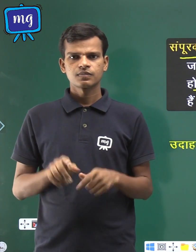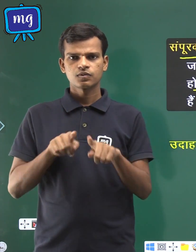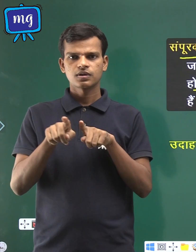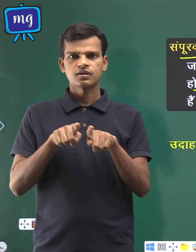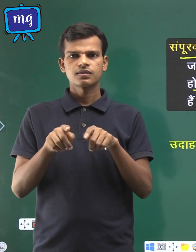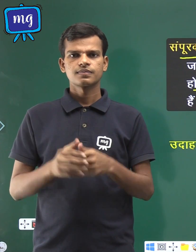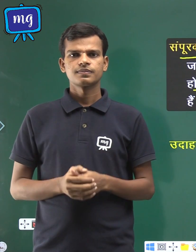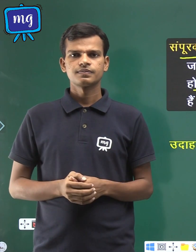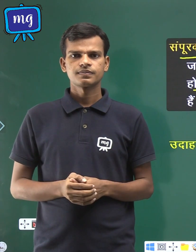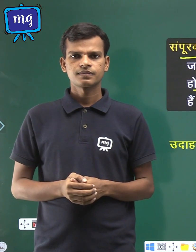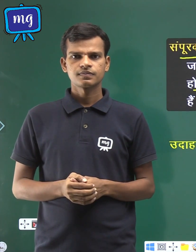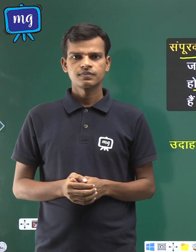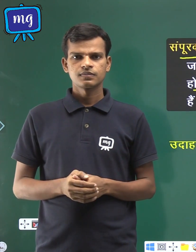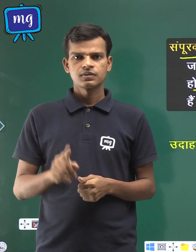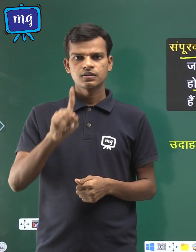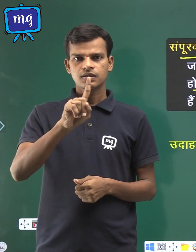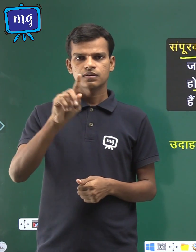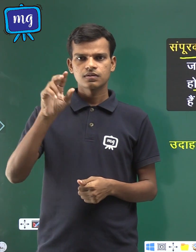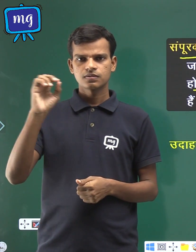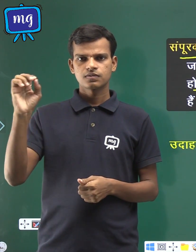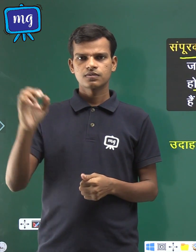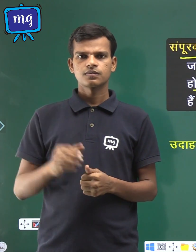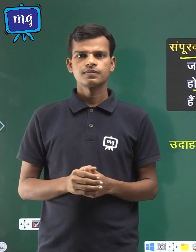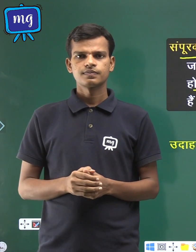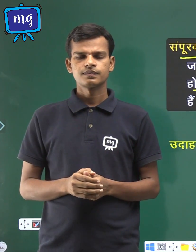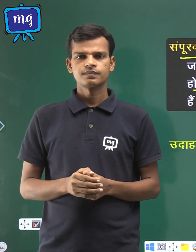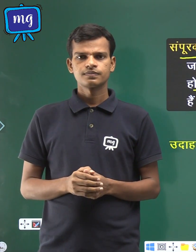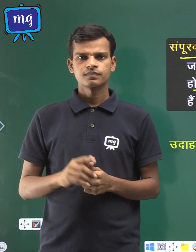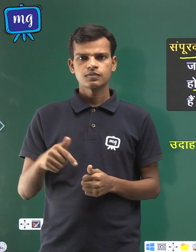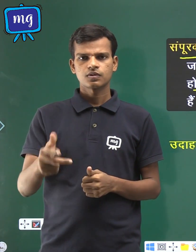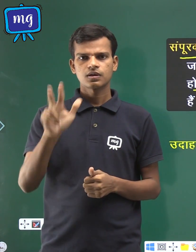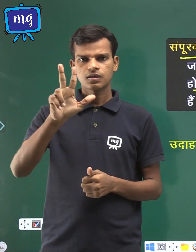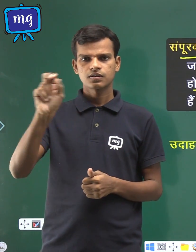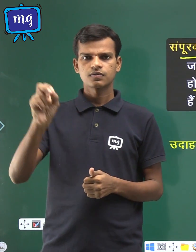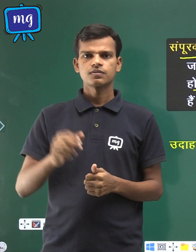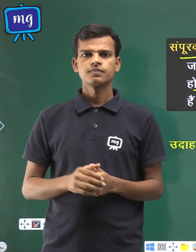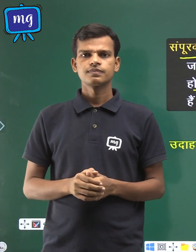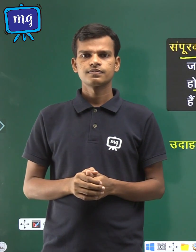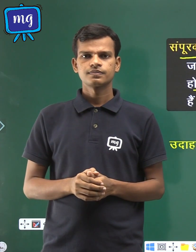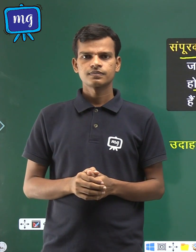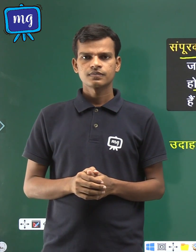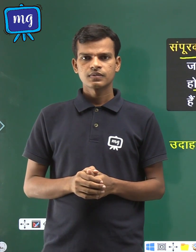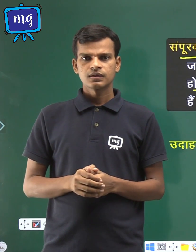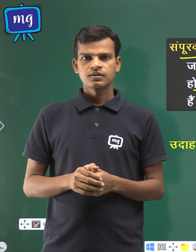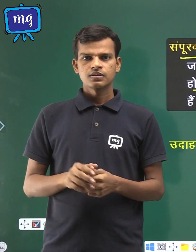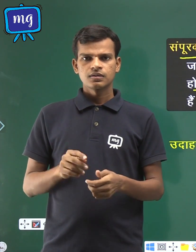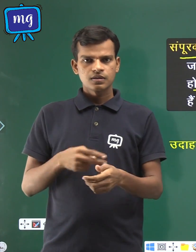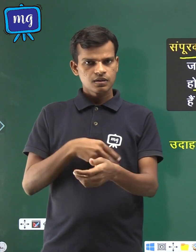उदाहरण 100 और 80 डिग्री समपूरक कोण